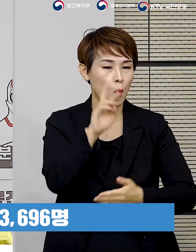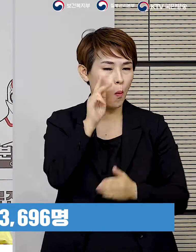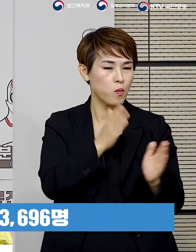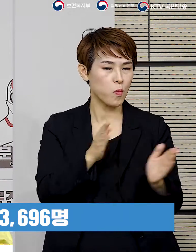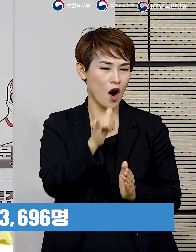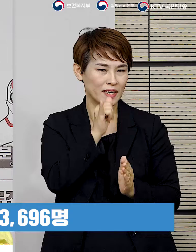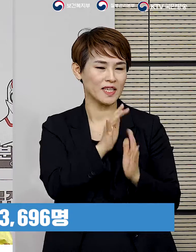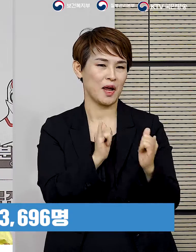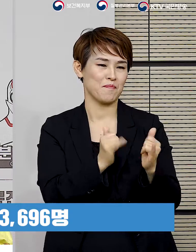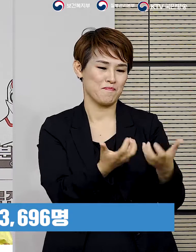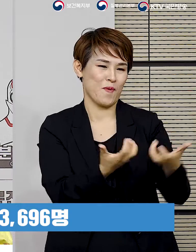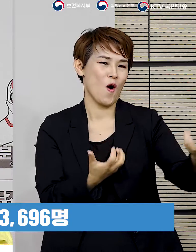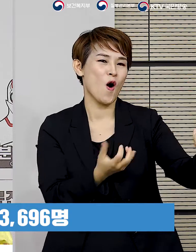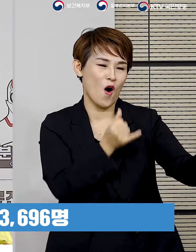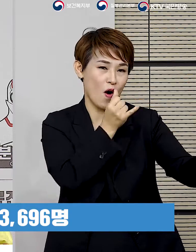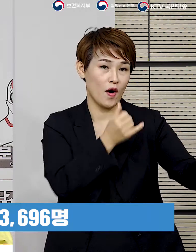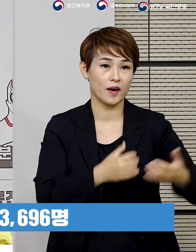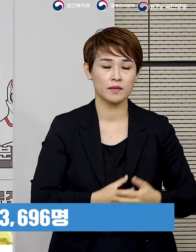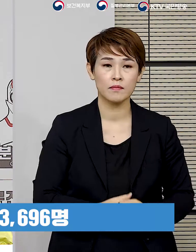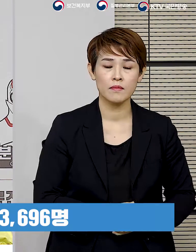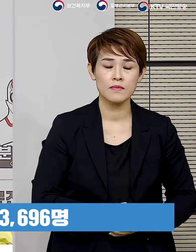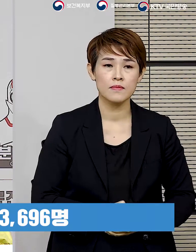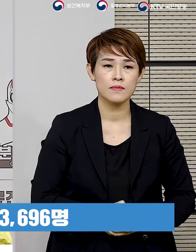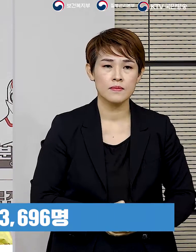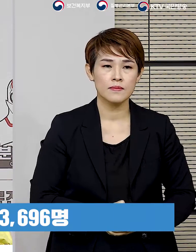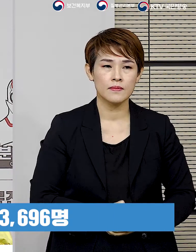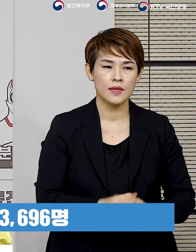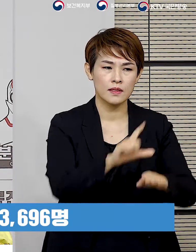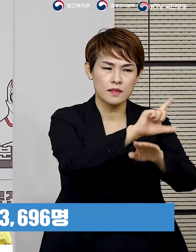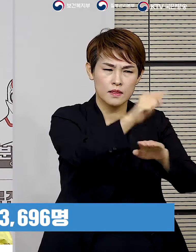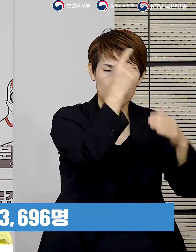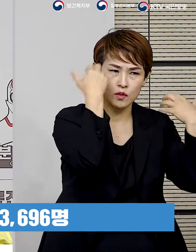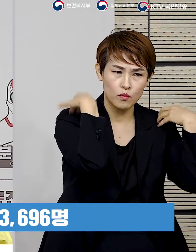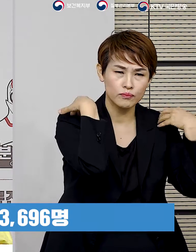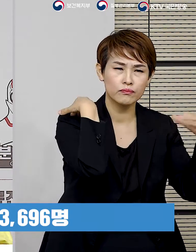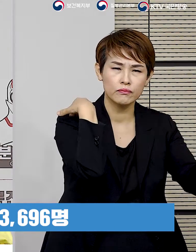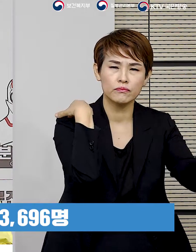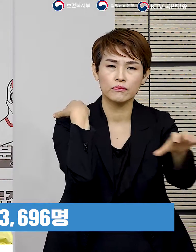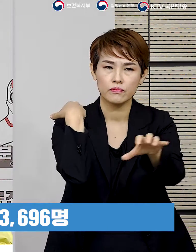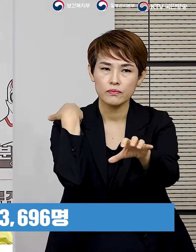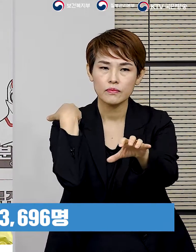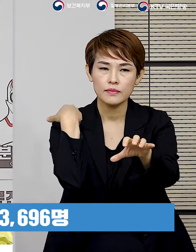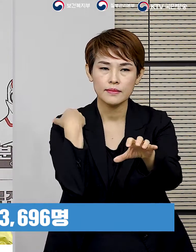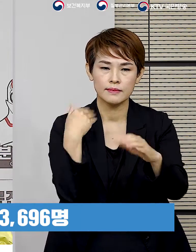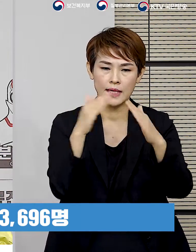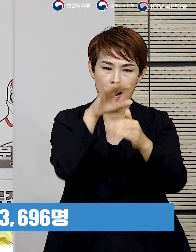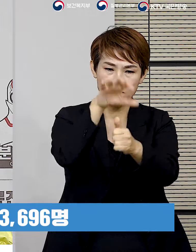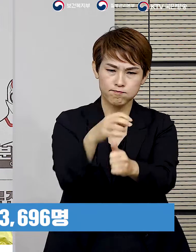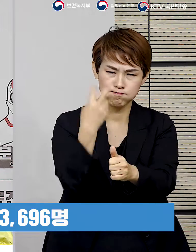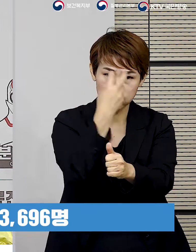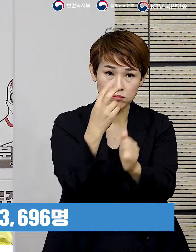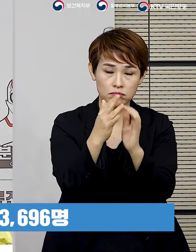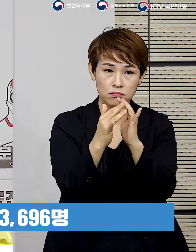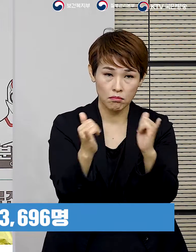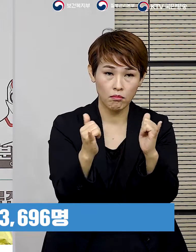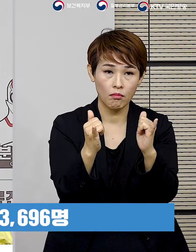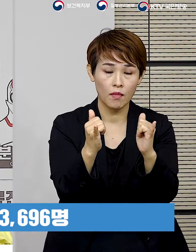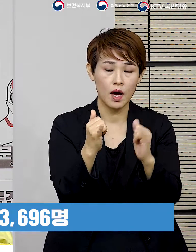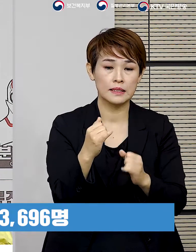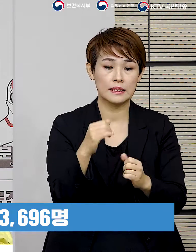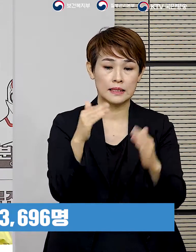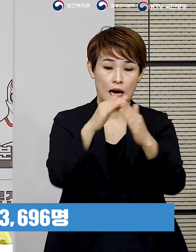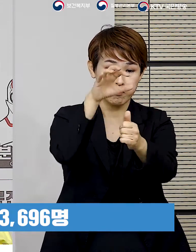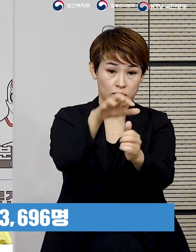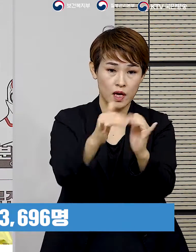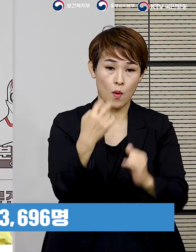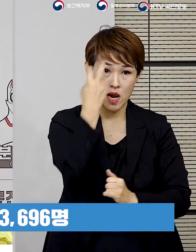이제 같이 자가격리자를 관리하고 있는데, 일단 저희가 파악하기로는 각 지자체가 자가격리자 관리하는데 큰 어려움이 없는